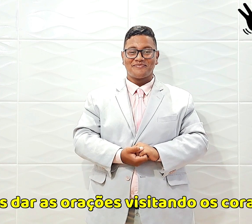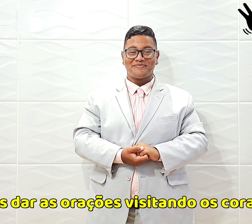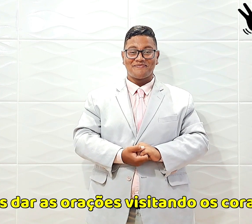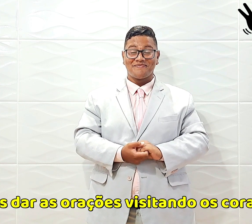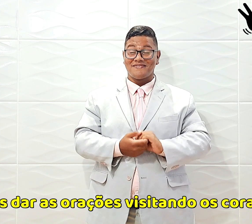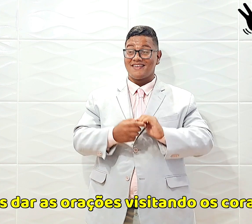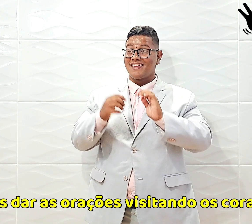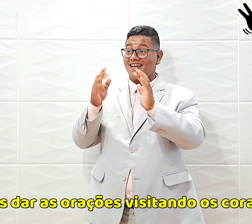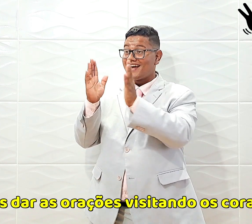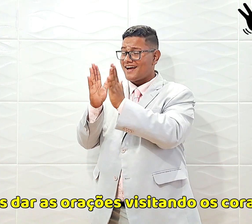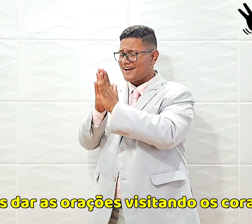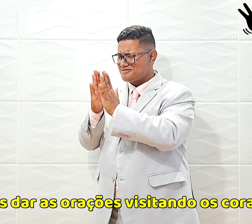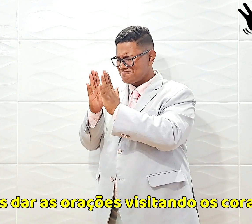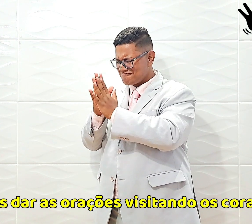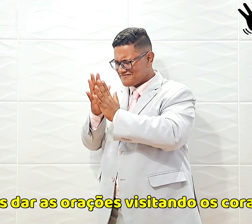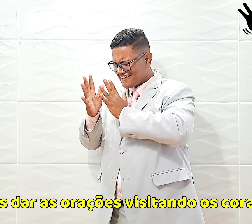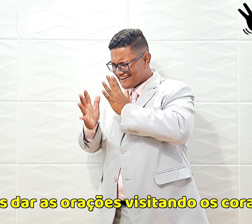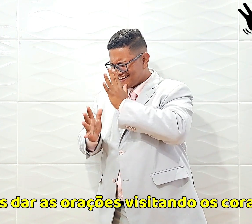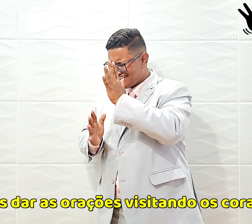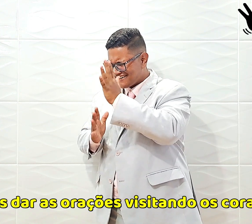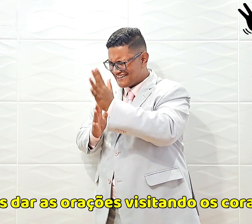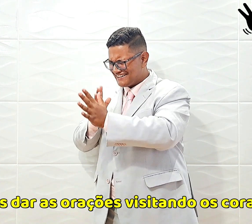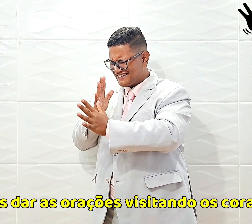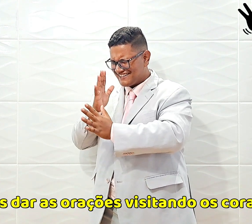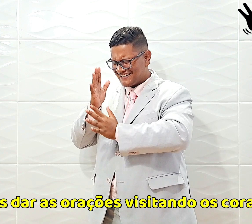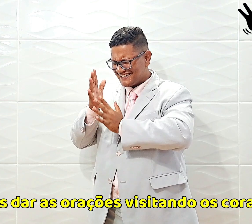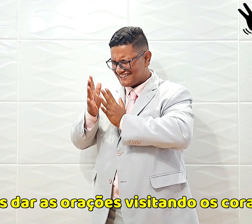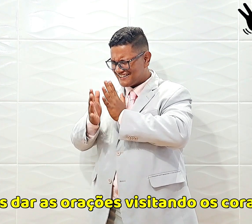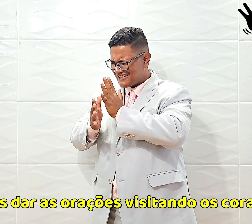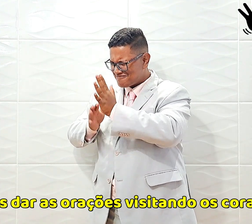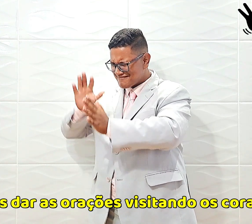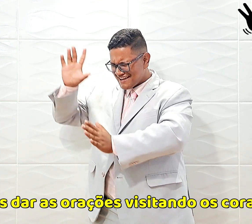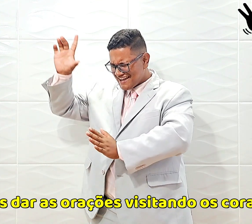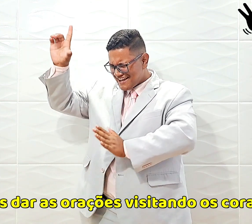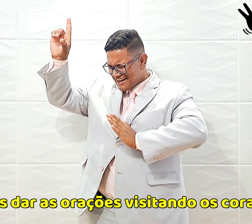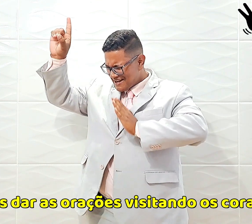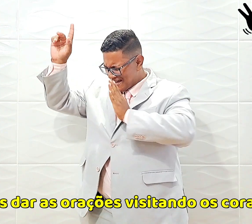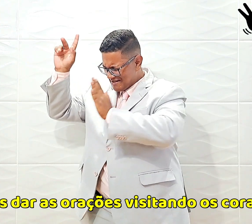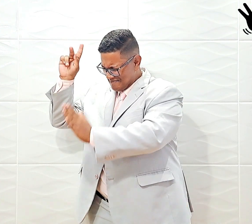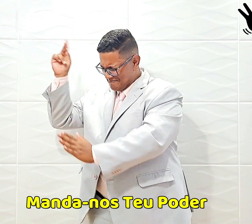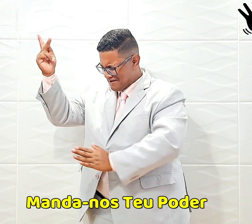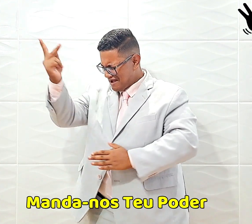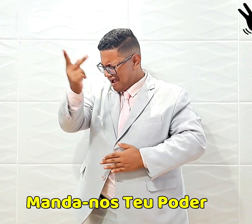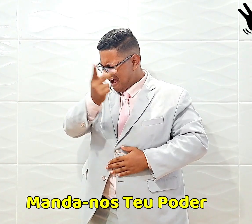Vem, dá as orações, visitando os corações. Manda